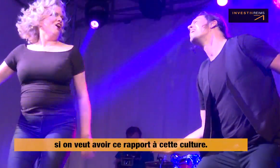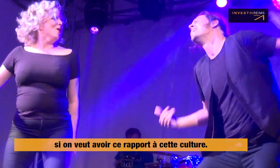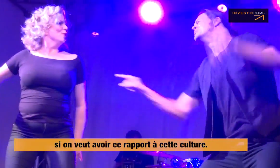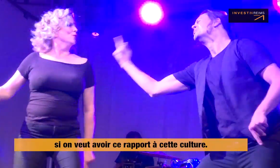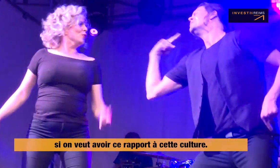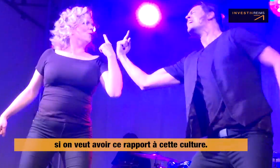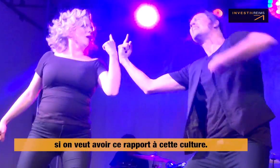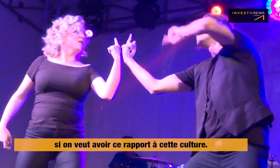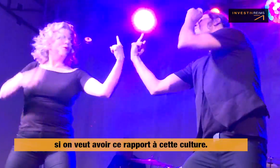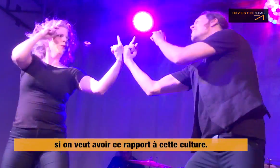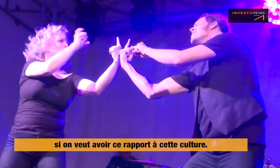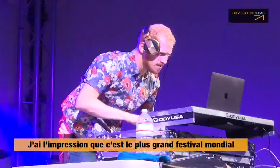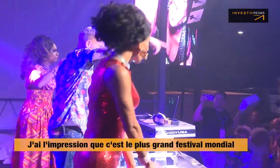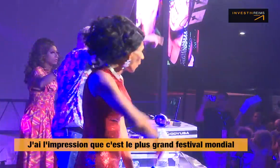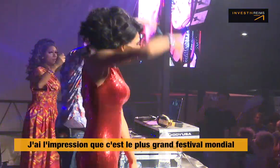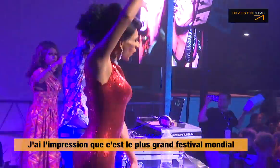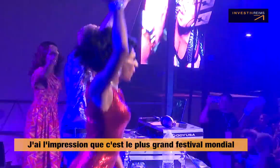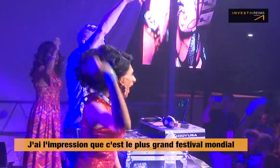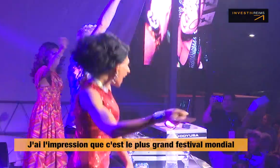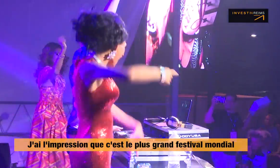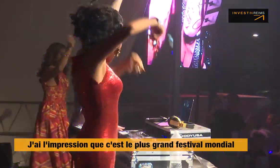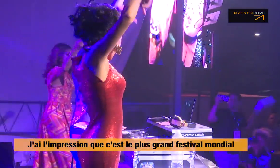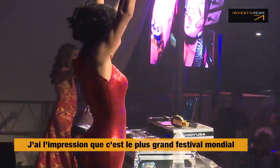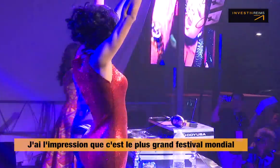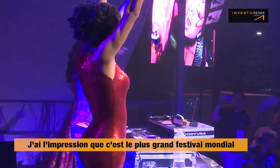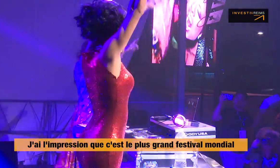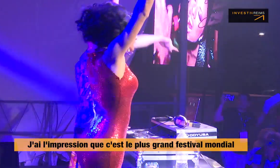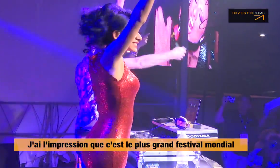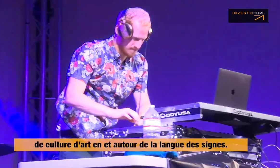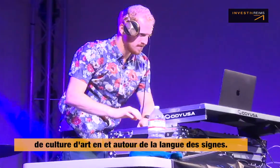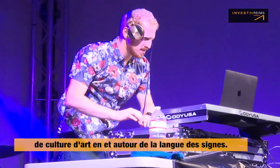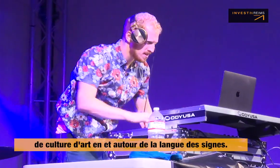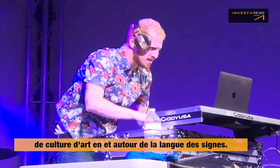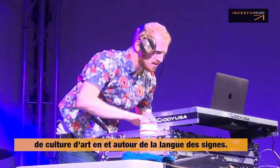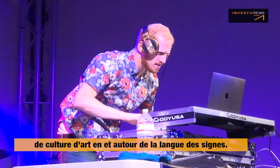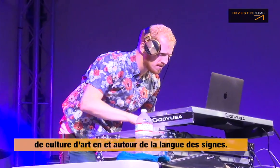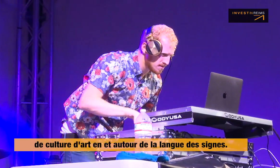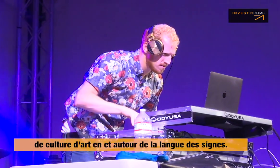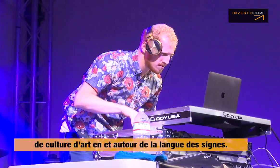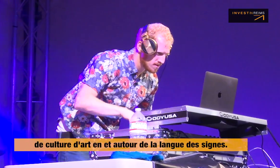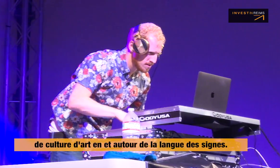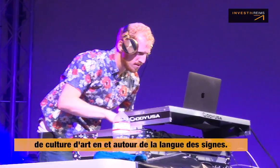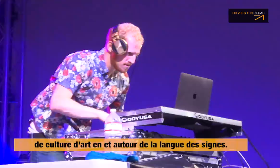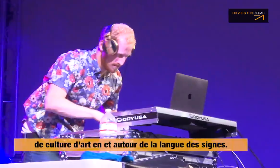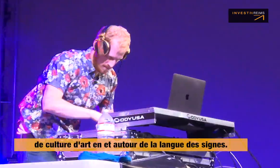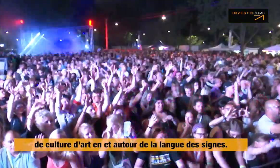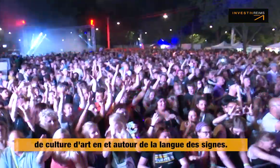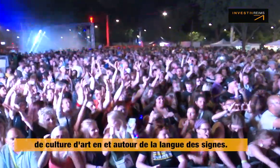on veut avoir ce rapport à cette culture. J'ai l'impression que c'est le plus gros festival mondial de culture, d'art, en ou et